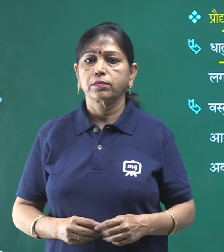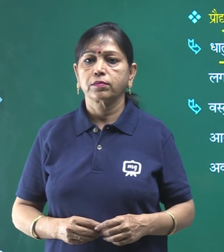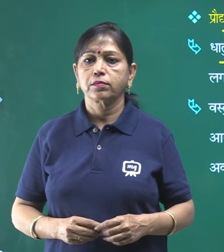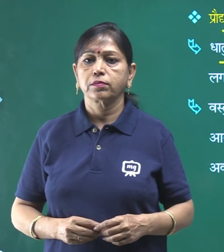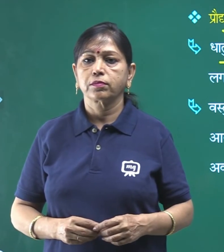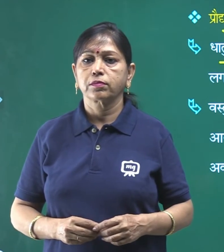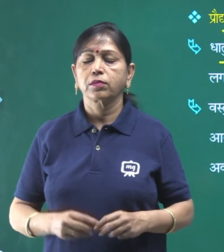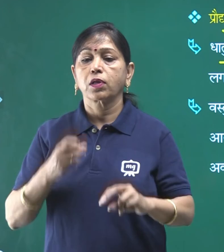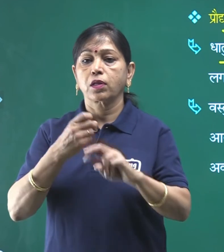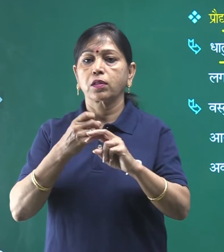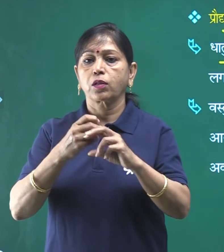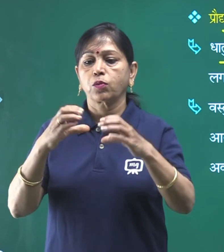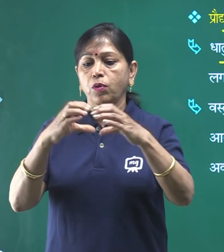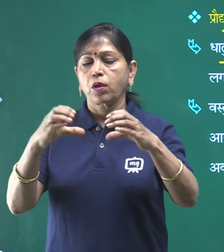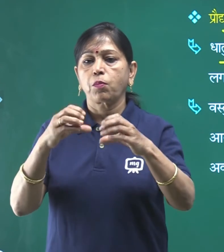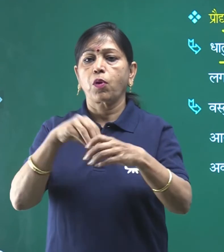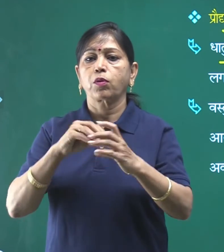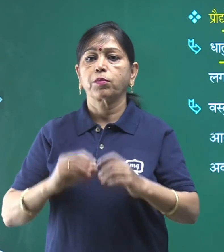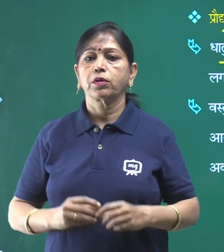धातु के ब्लॉक में